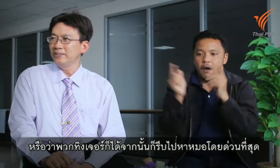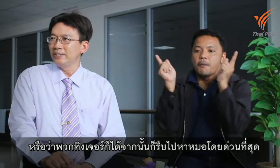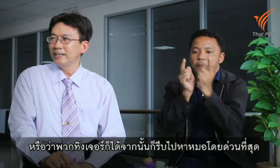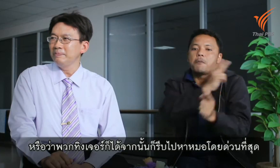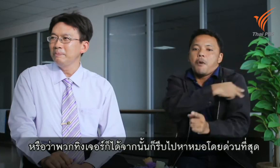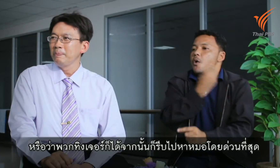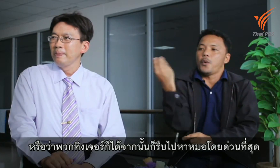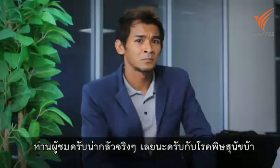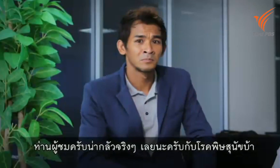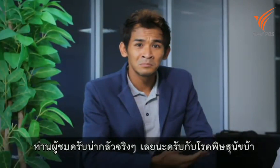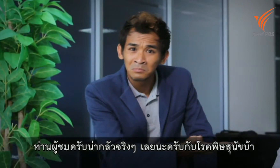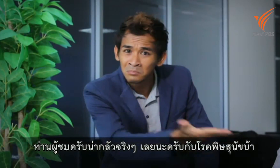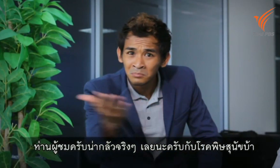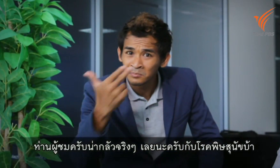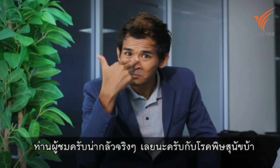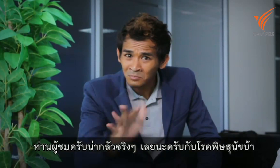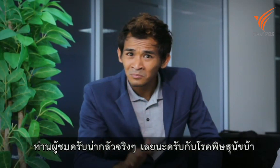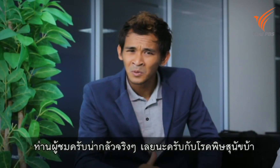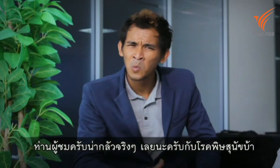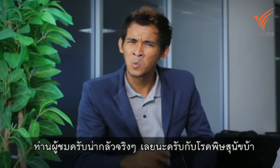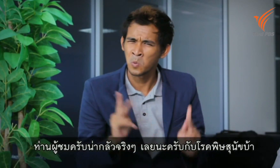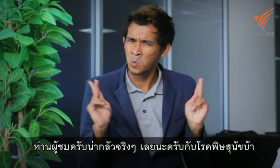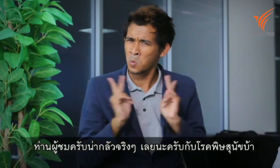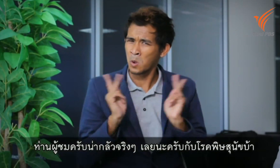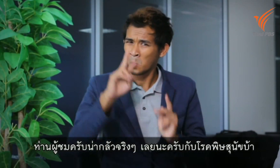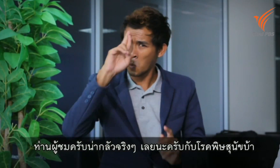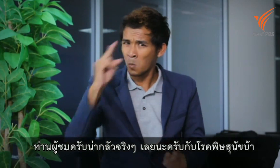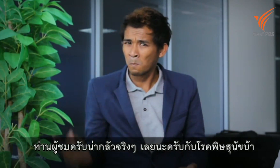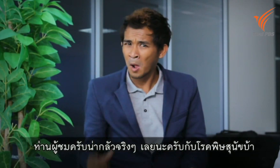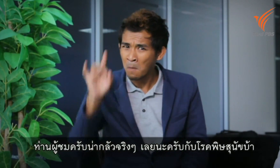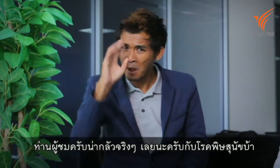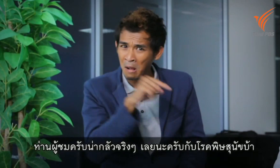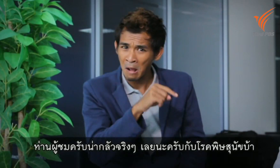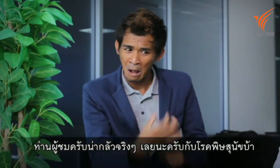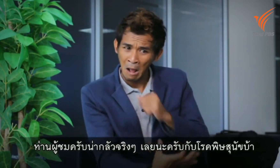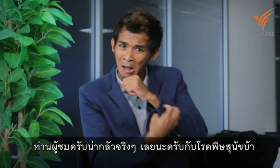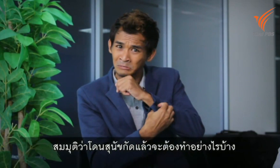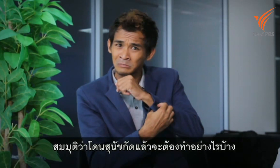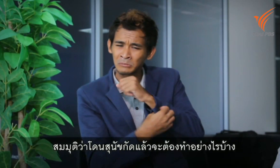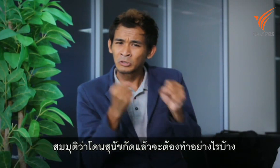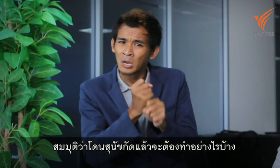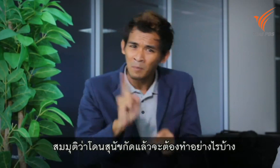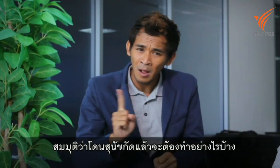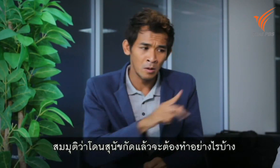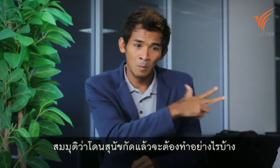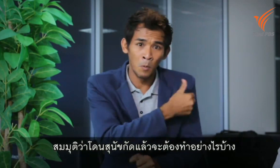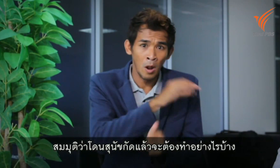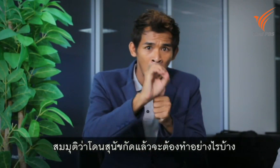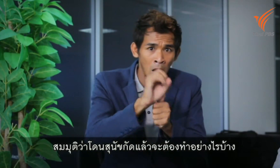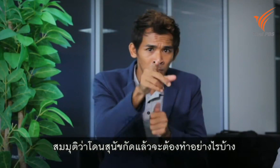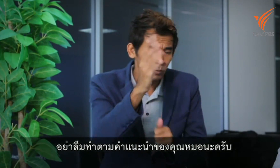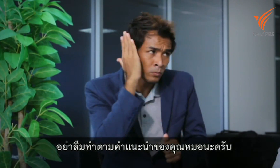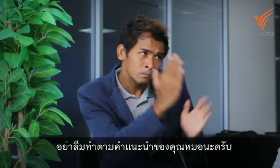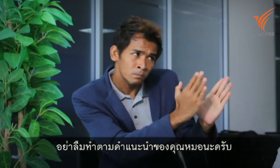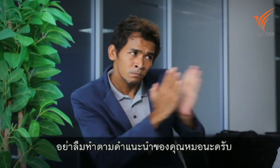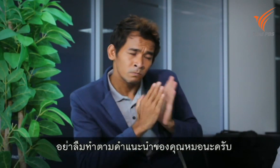ยด่วนที่สุดนะครับ ท่านผู้ชมครับน่ากลัวจริงๆเลยนะครับกับโรคพิษสุนัขบ้าสมมติว่าโดนสุนัขกัดแล้วจะต้องท